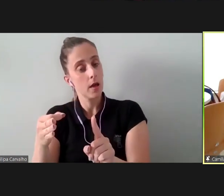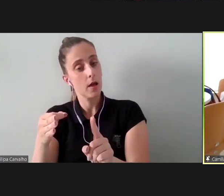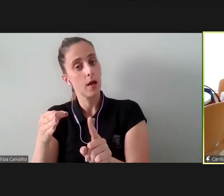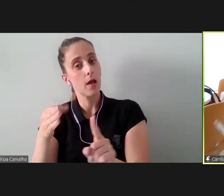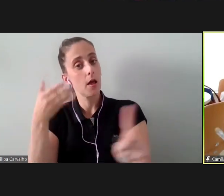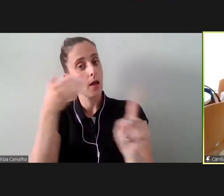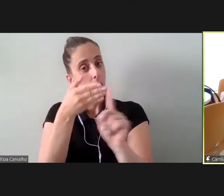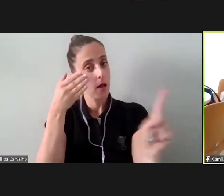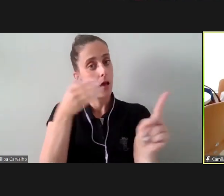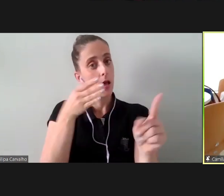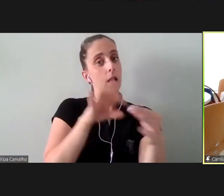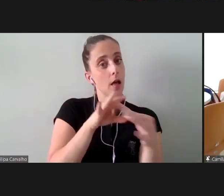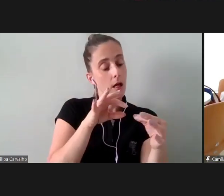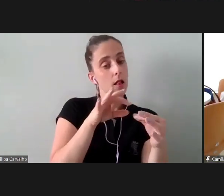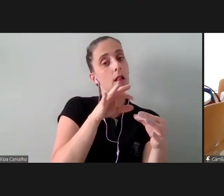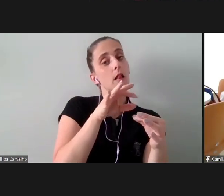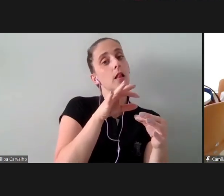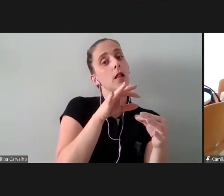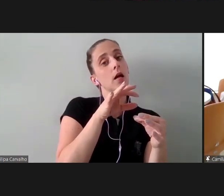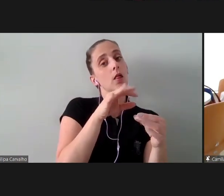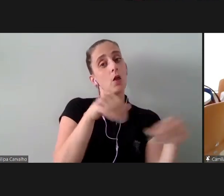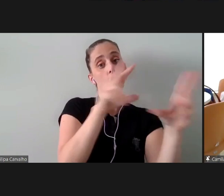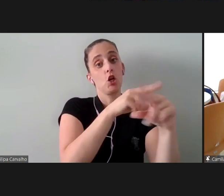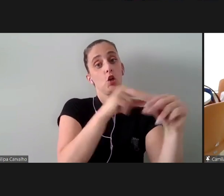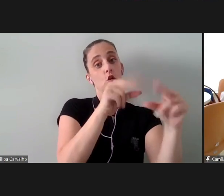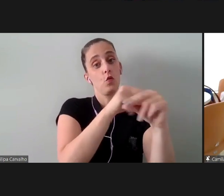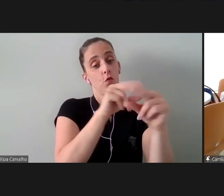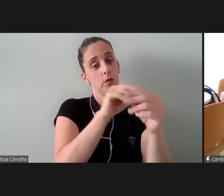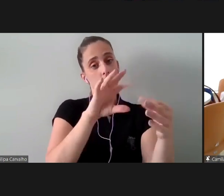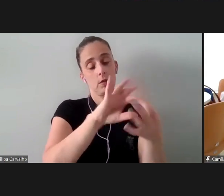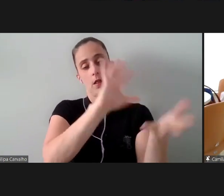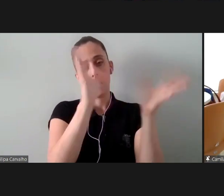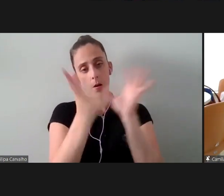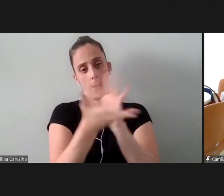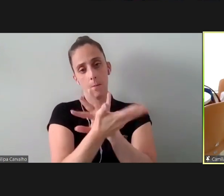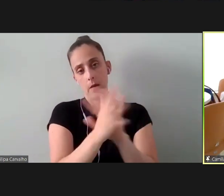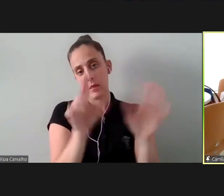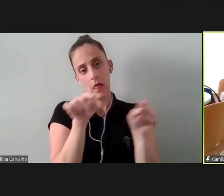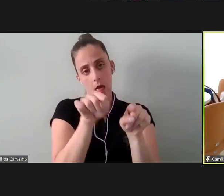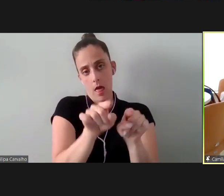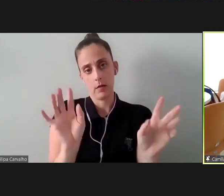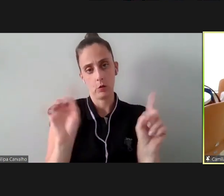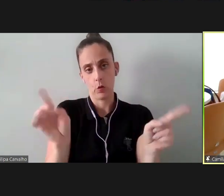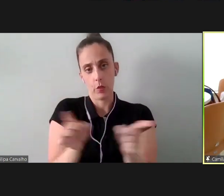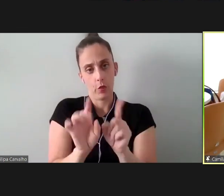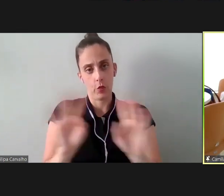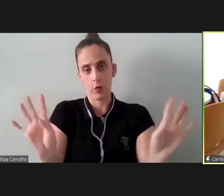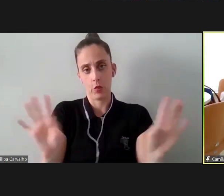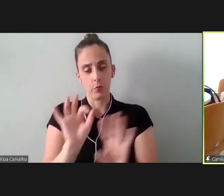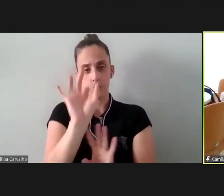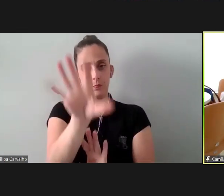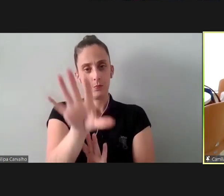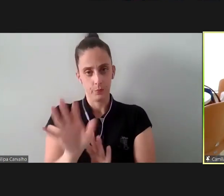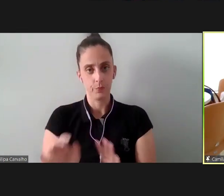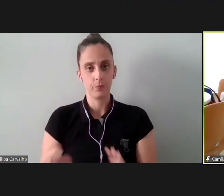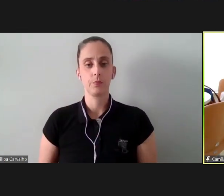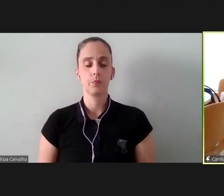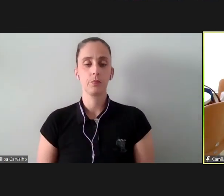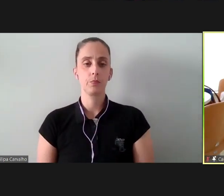da Diretoria de Inovação da Genova, no ambiente, eu encerro aqui minha primeira contribuição para o